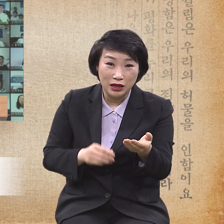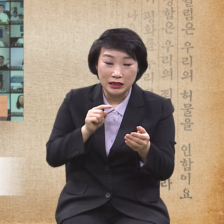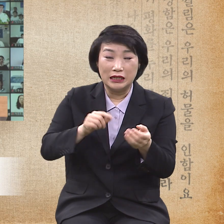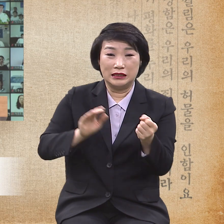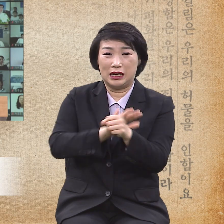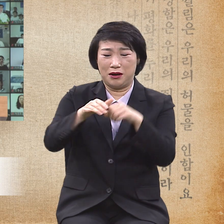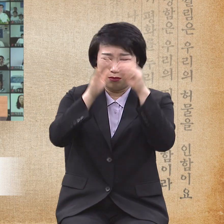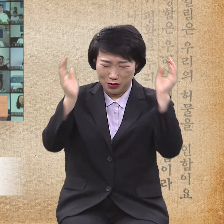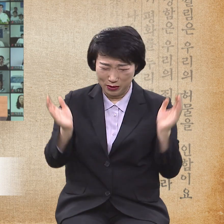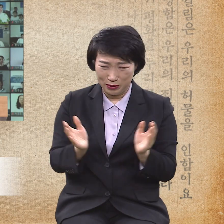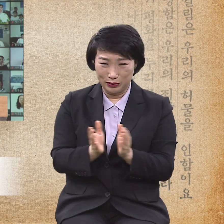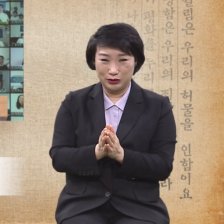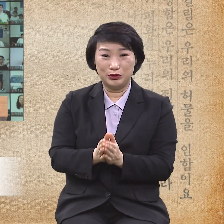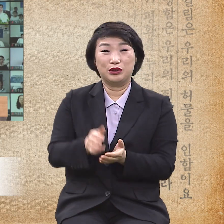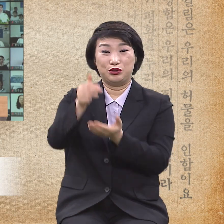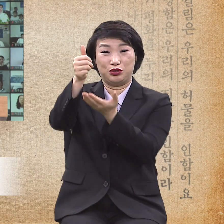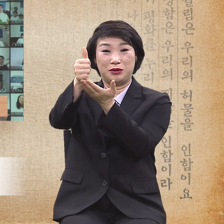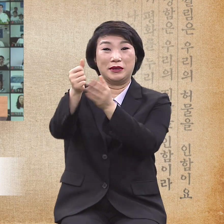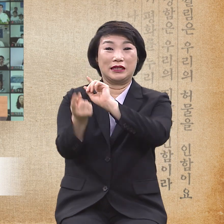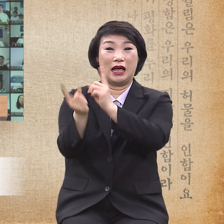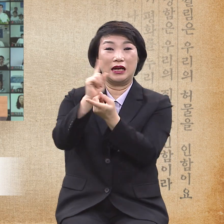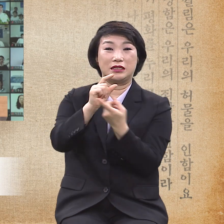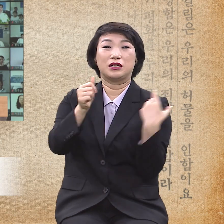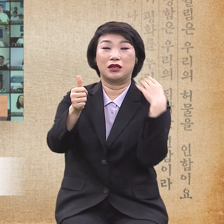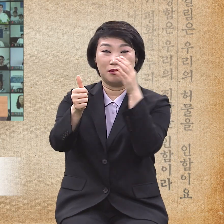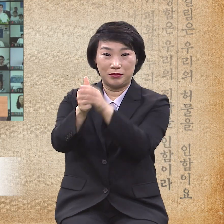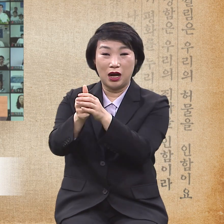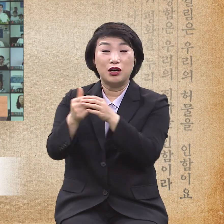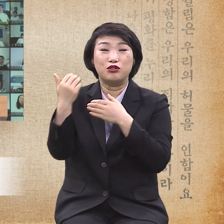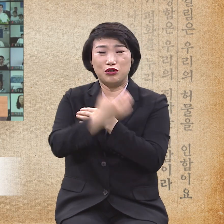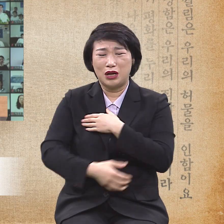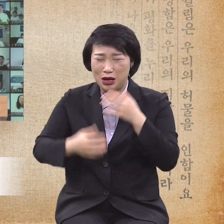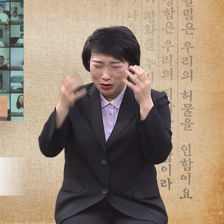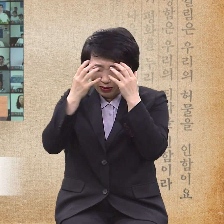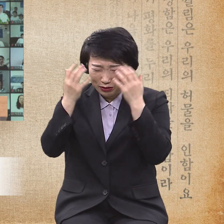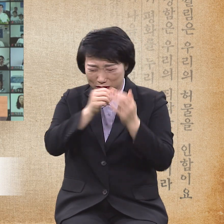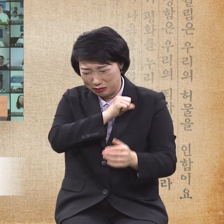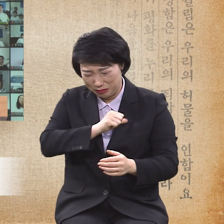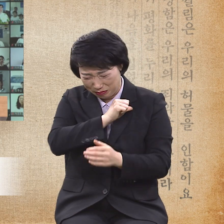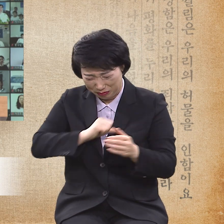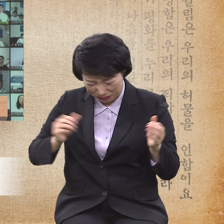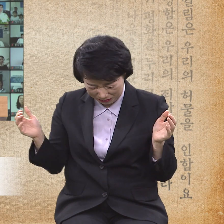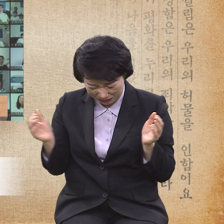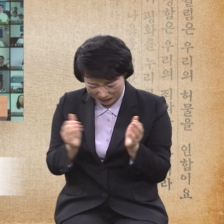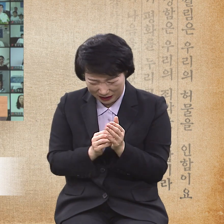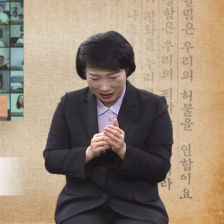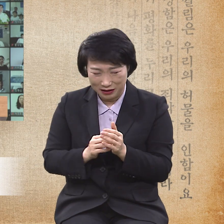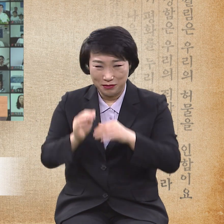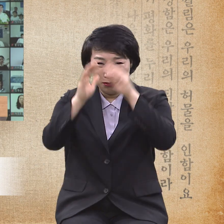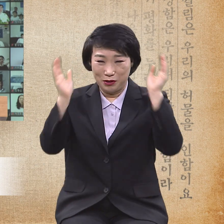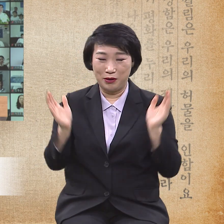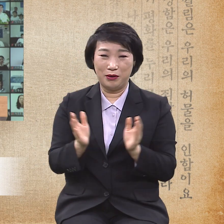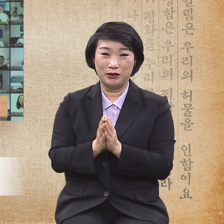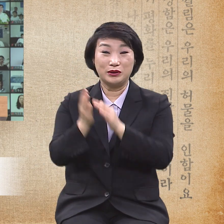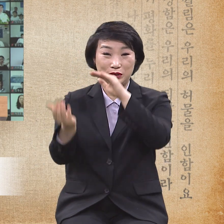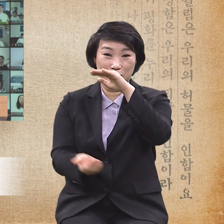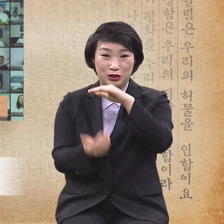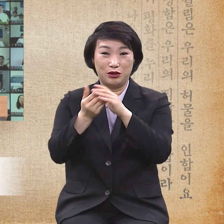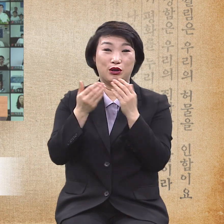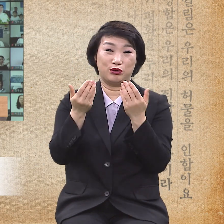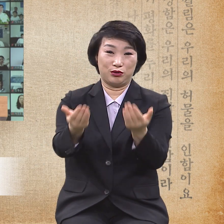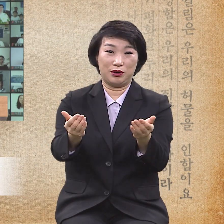사랑을 주가 대신 육체를 고통을 당하시면서 다 이루어